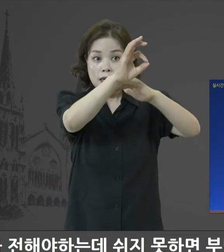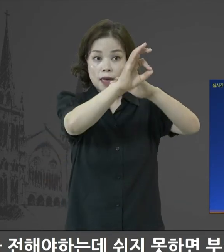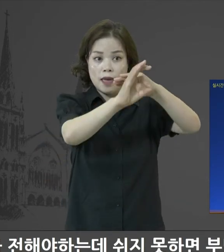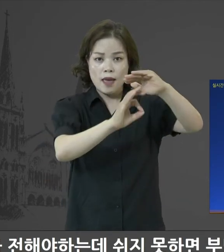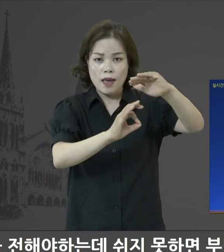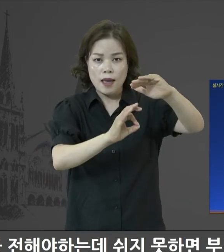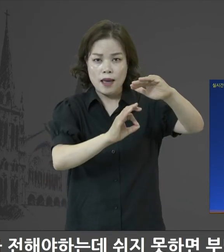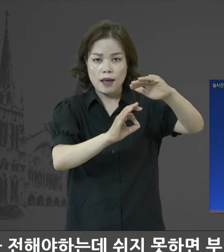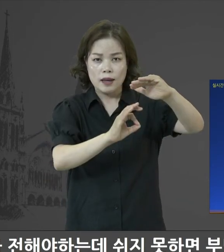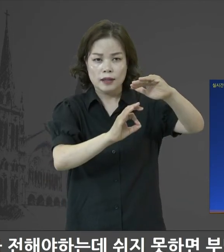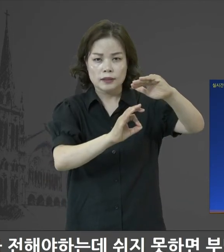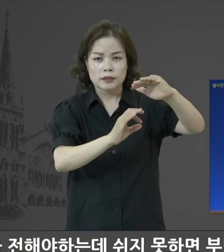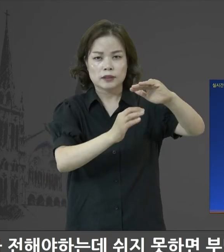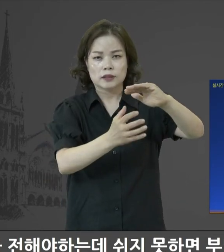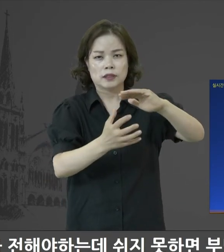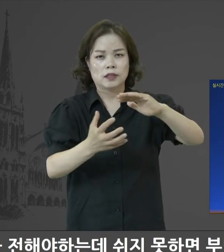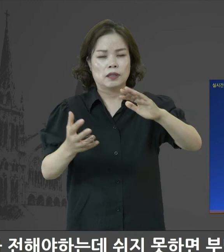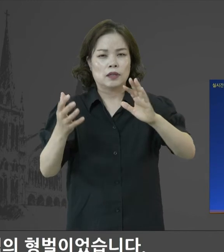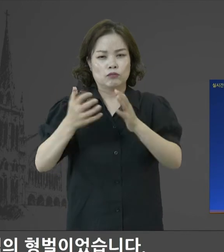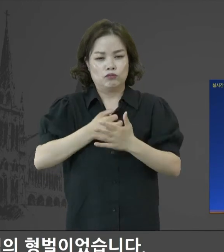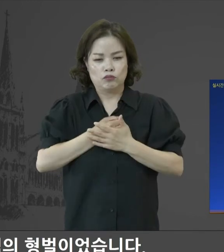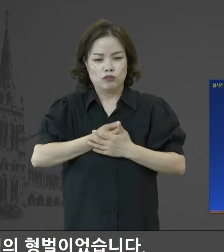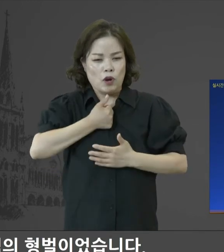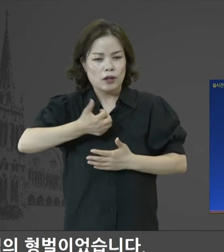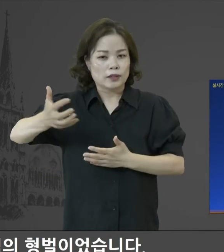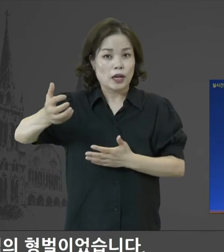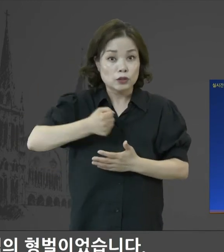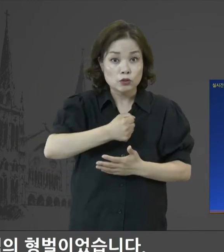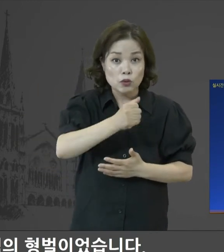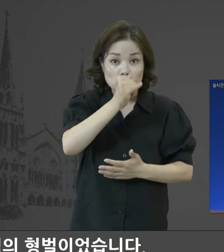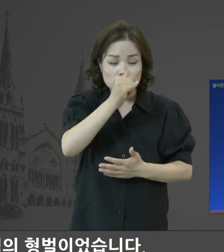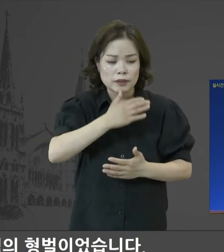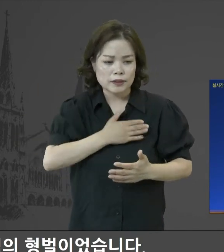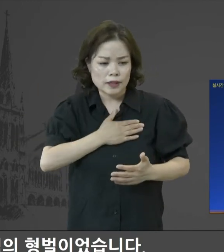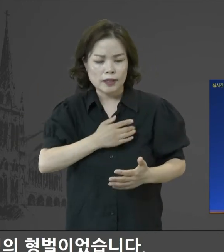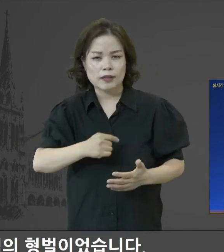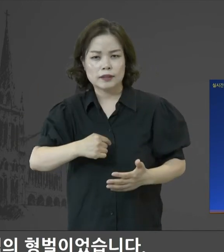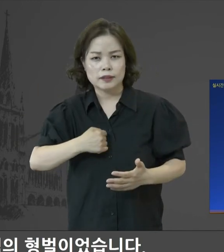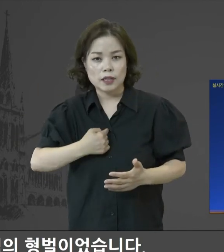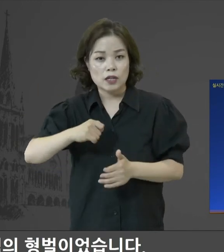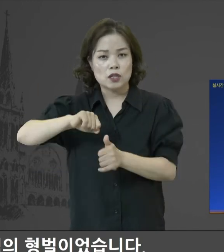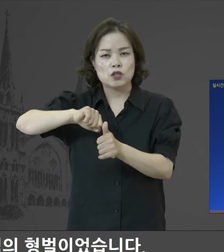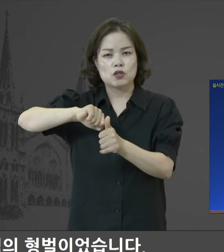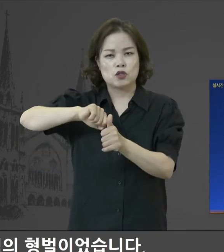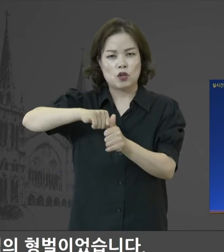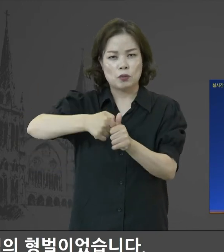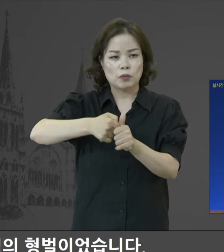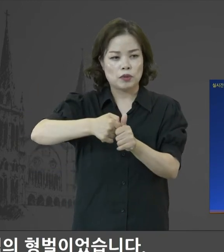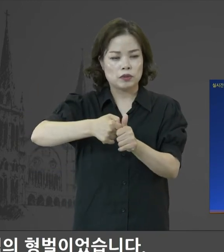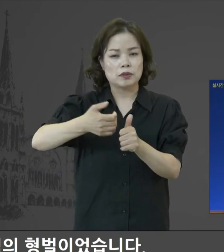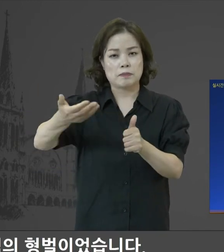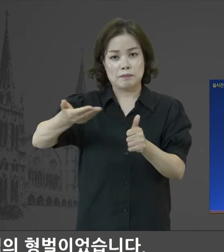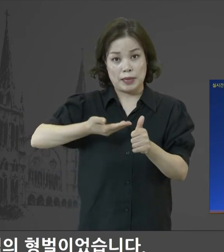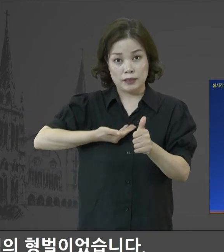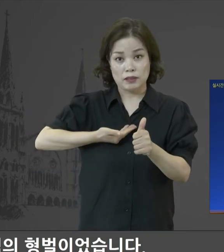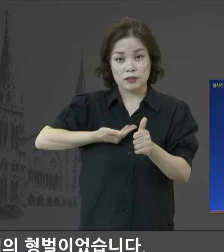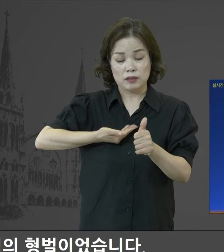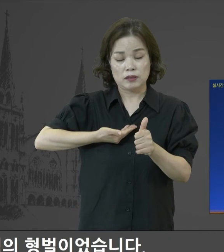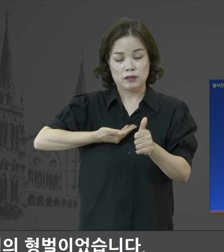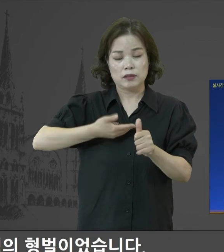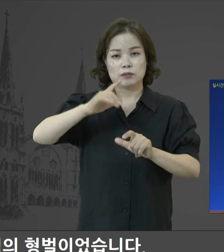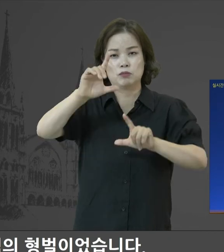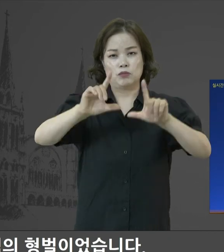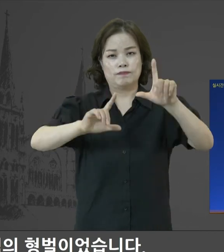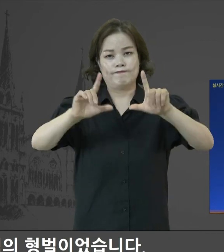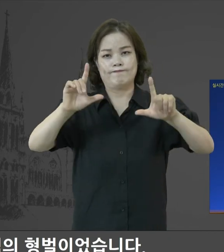해가 지도록 분을 품고 있는 것은 자기가 자기에게 형벌을 가하고 있는 현상이라고